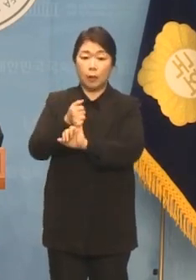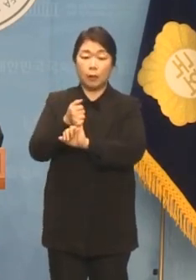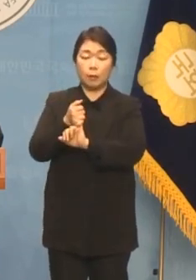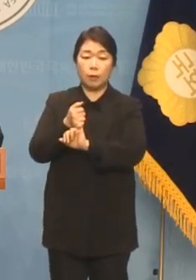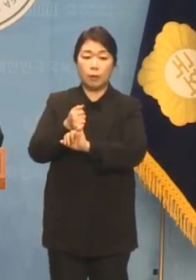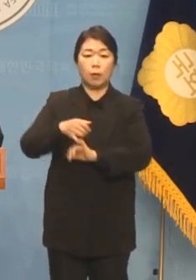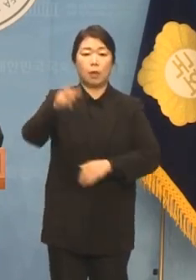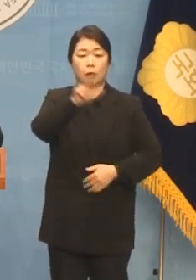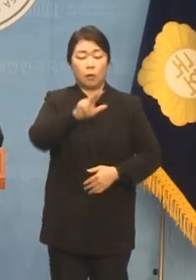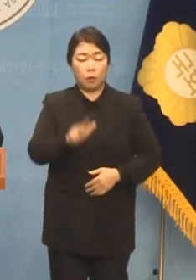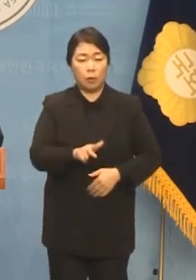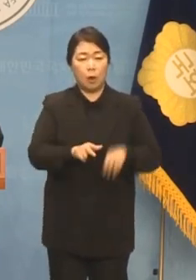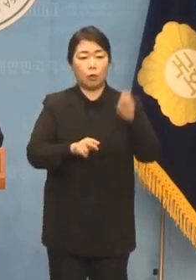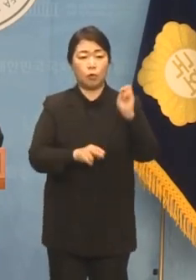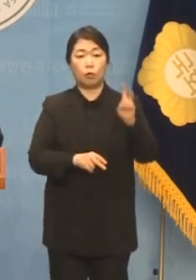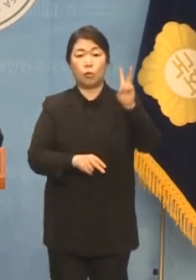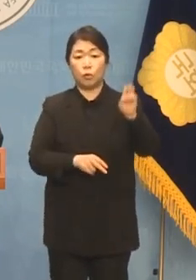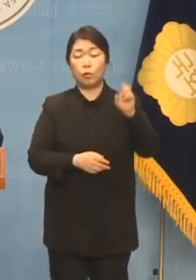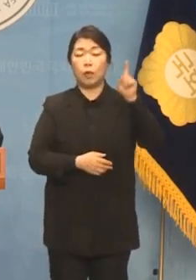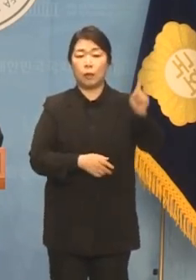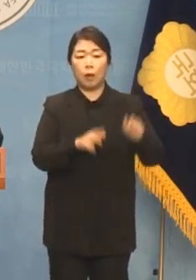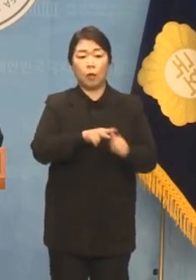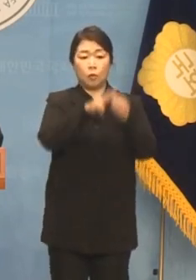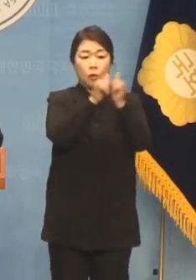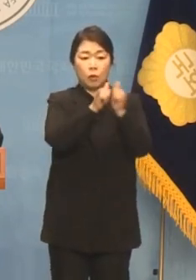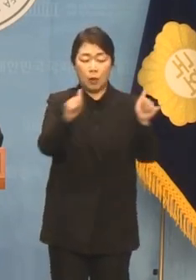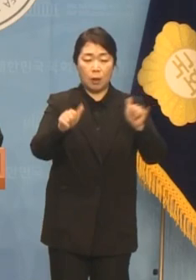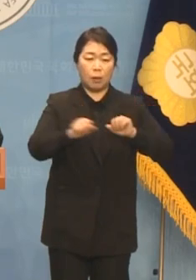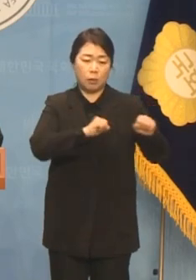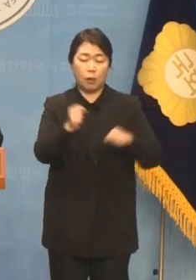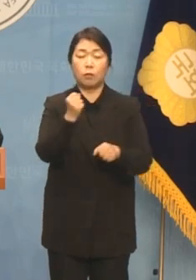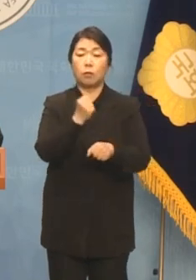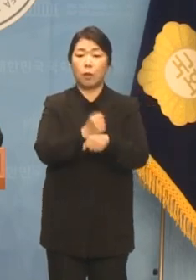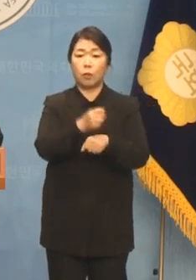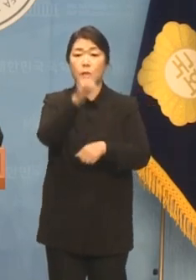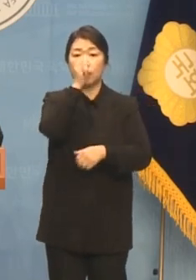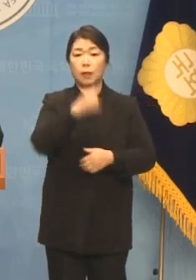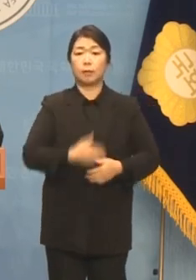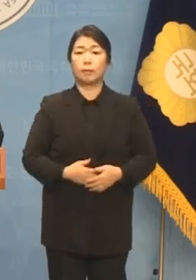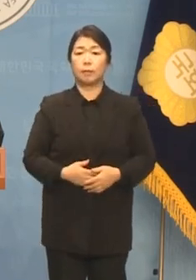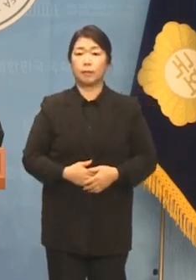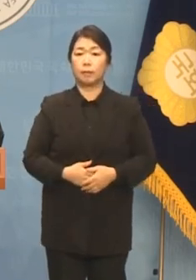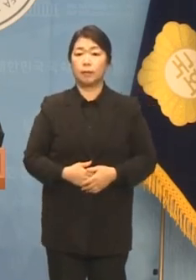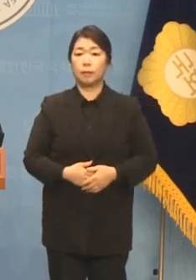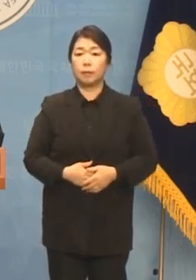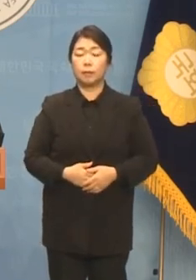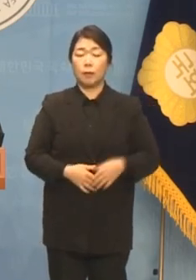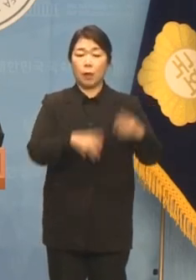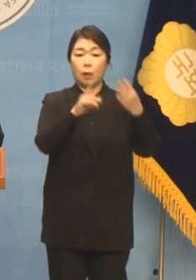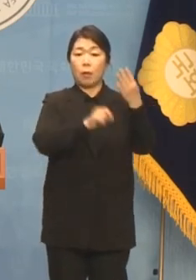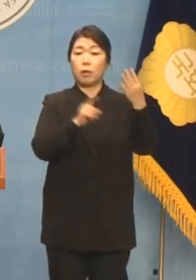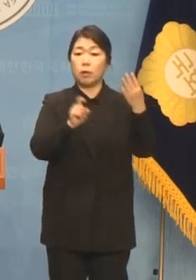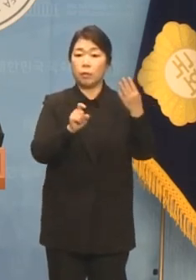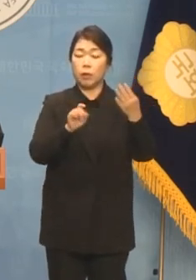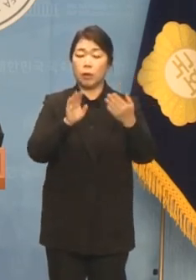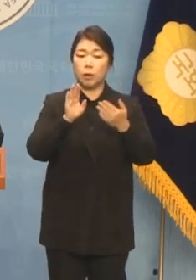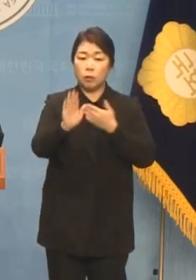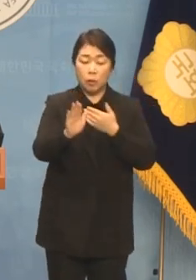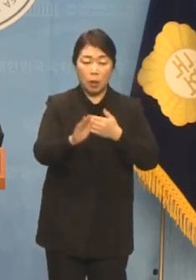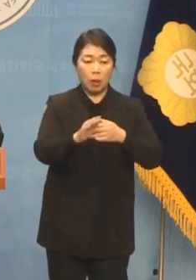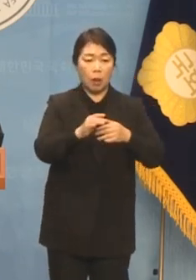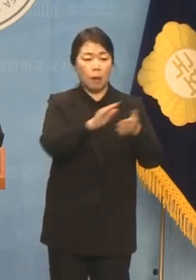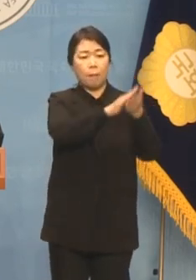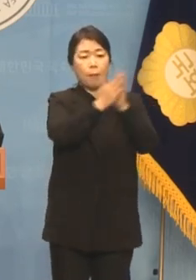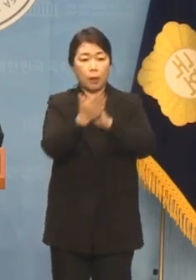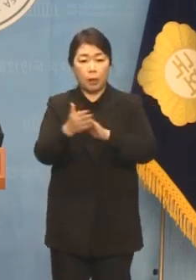전국에서 21명의 후보가 뛰고 있습니다 4월 10일 이후 박길